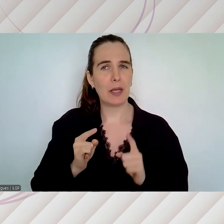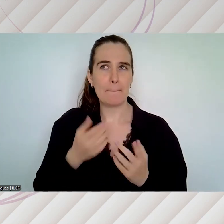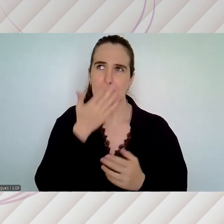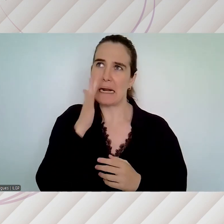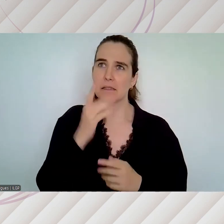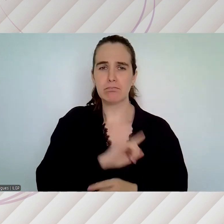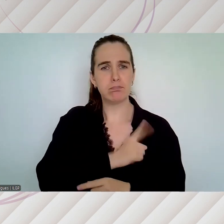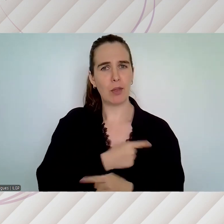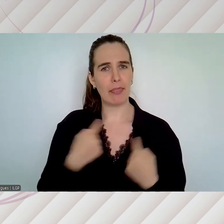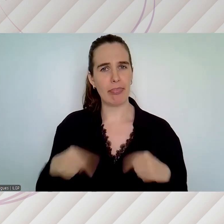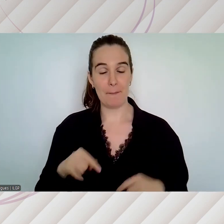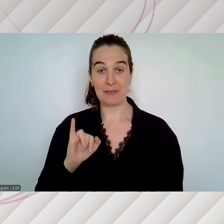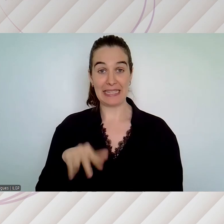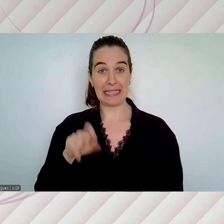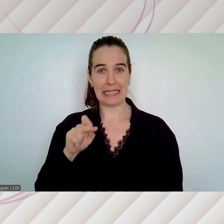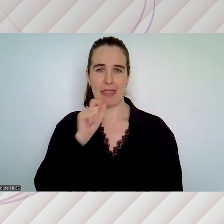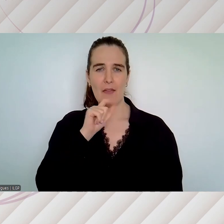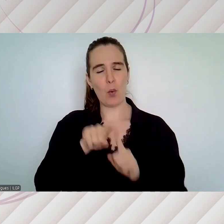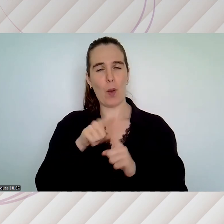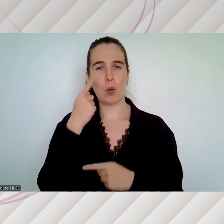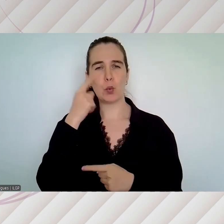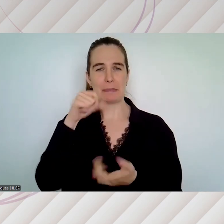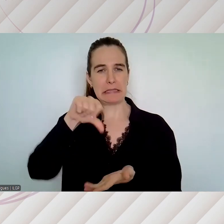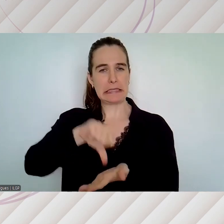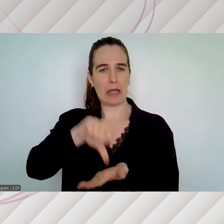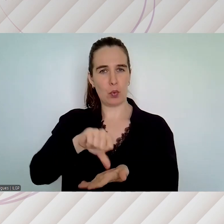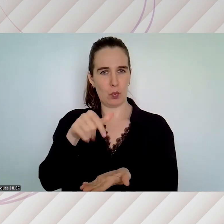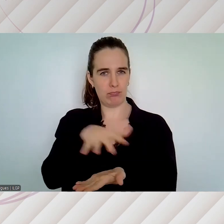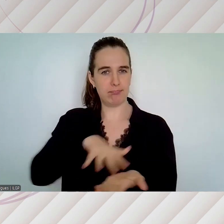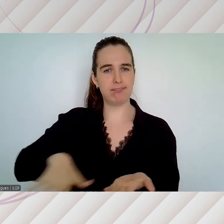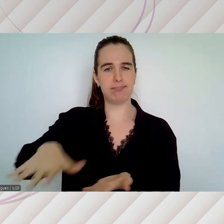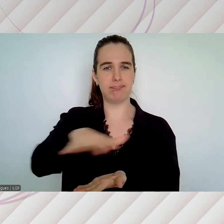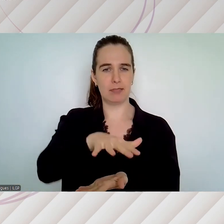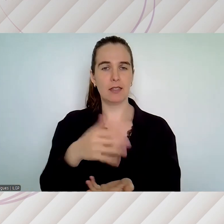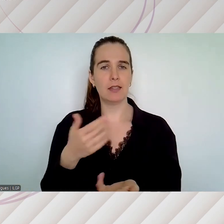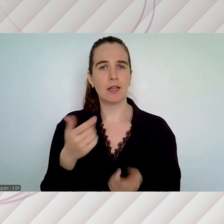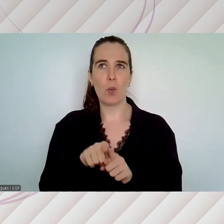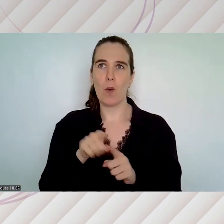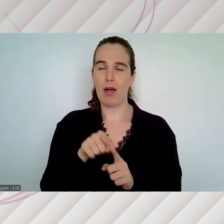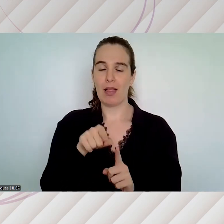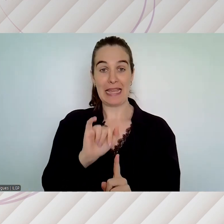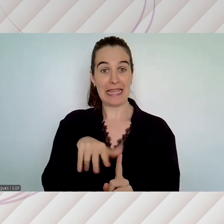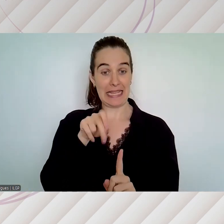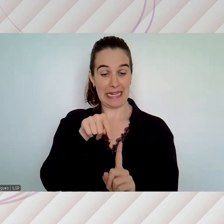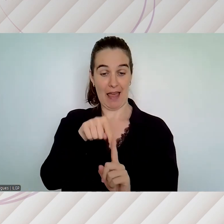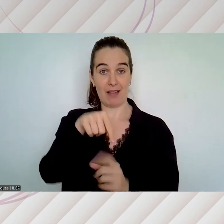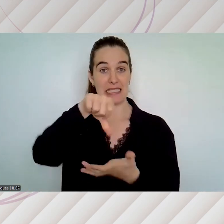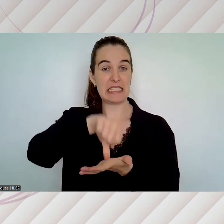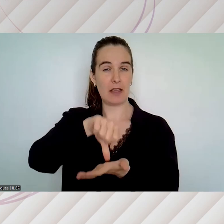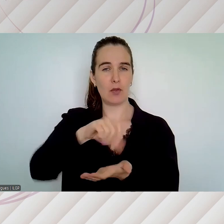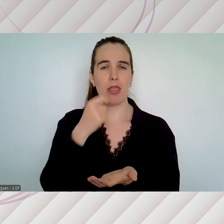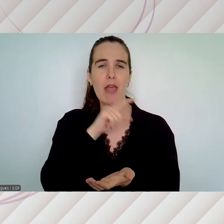poderosa, o INA como praça do conhecimento. Esta ideia de que o INA se afirme como